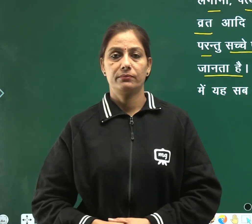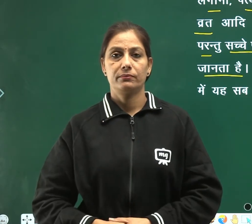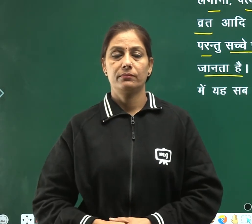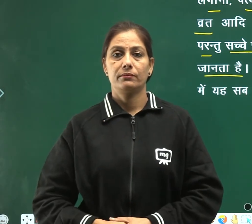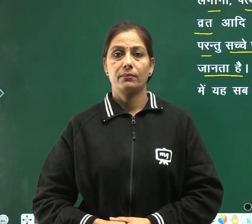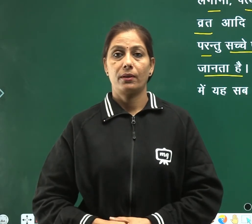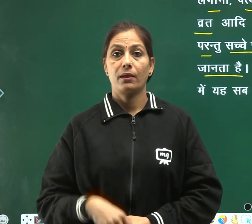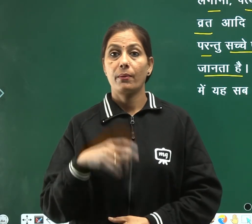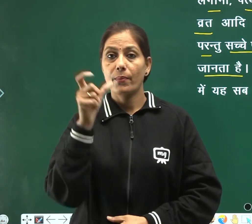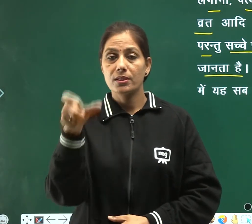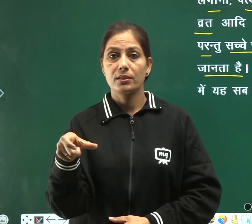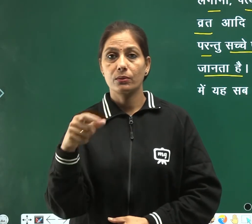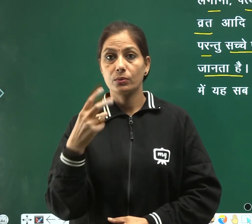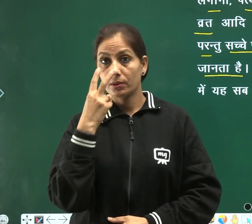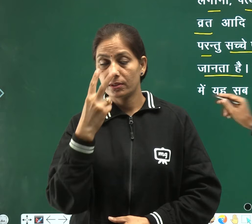कबीर की दृष्टि में